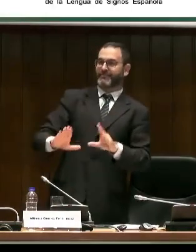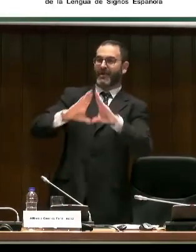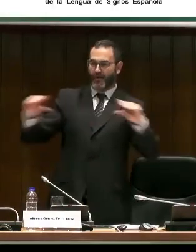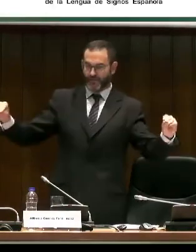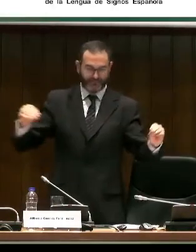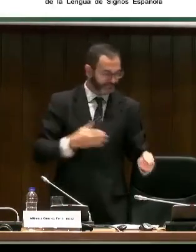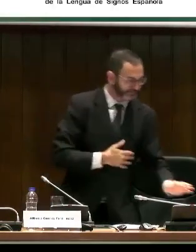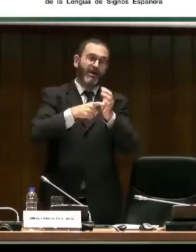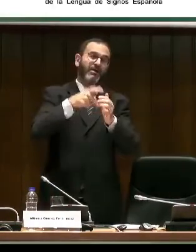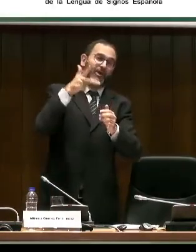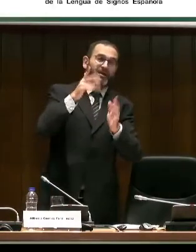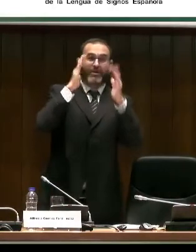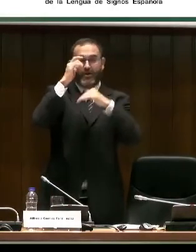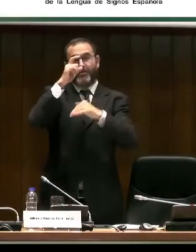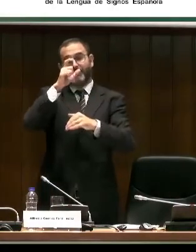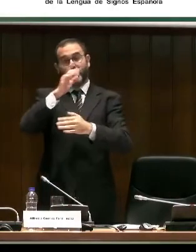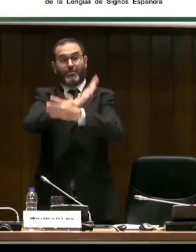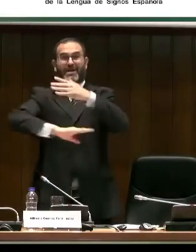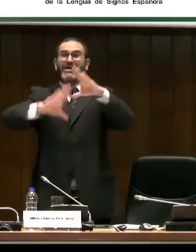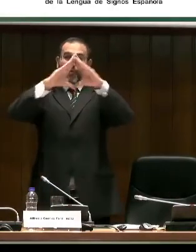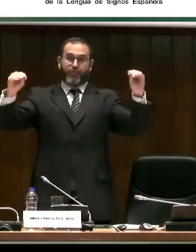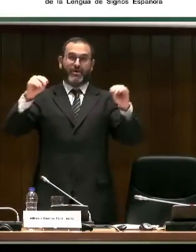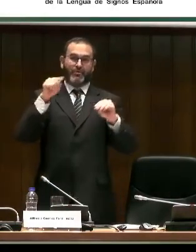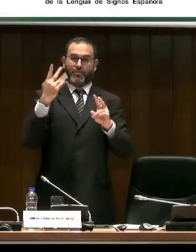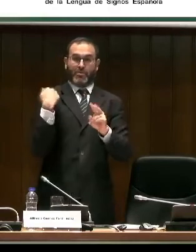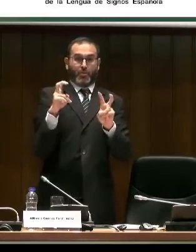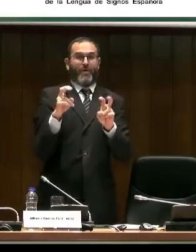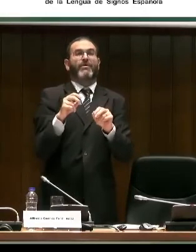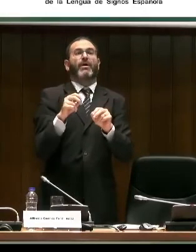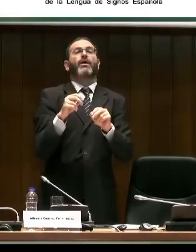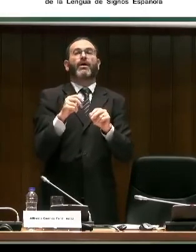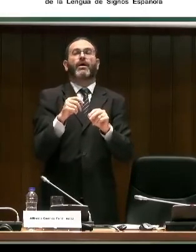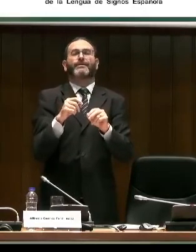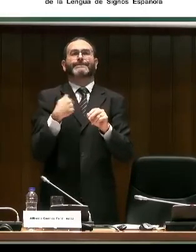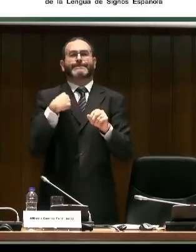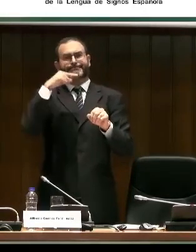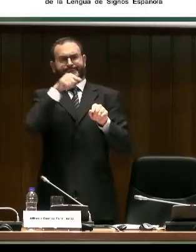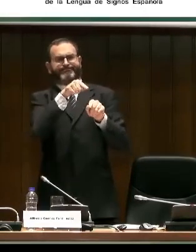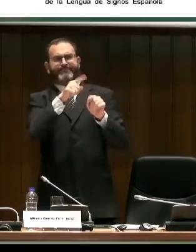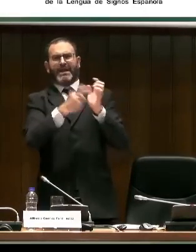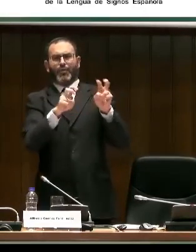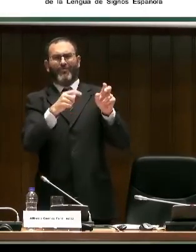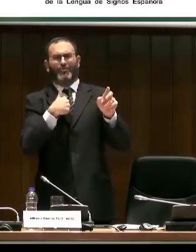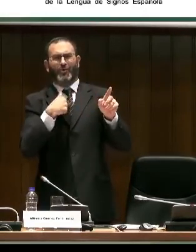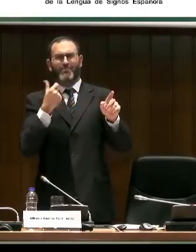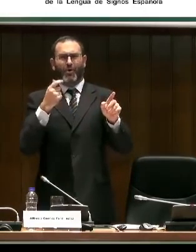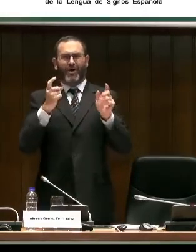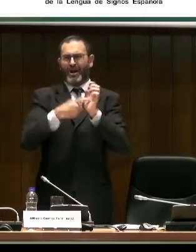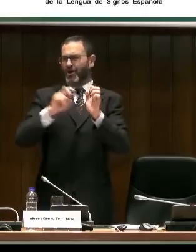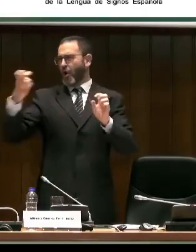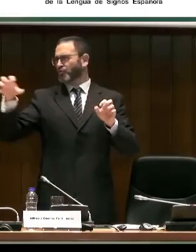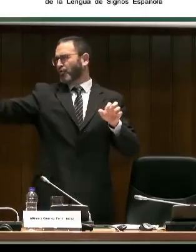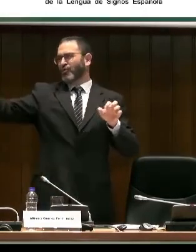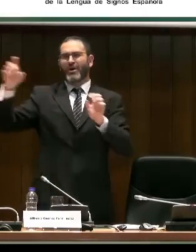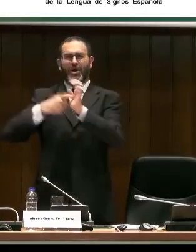que nos sirva de base a nosotros, andaluza, sobre derechos de atención a personas con discapacidad en nuestro territorio, que es muy reciente.